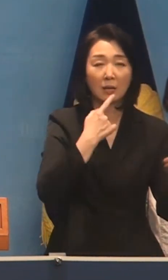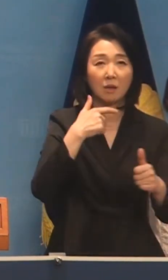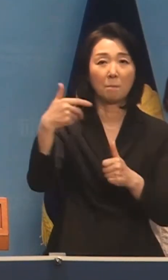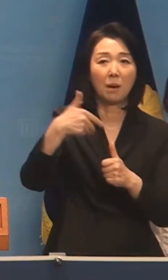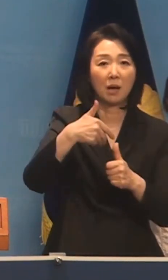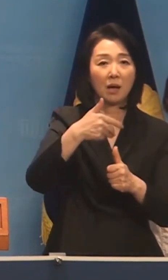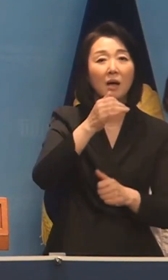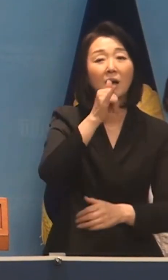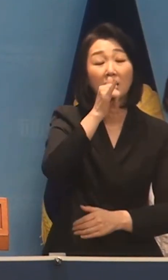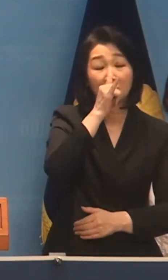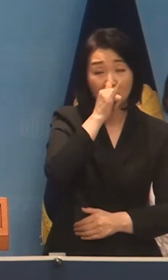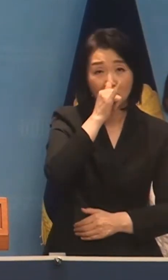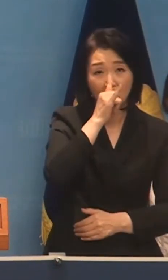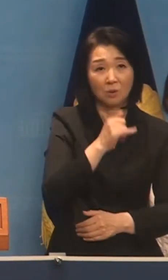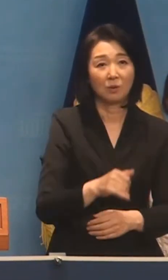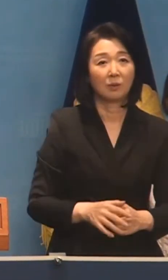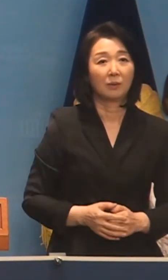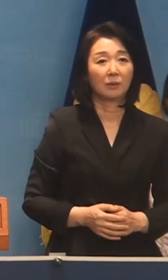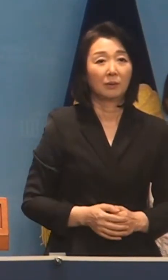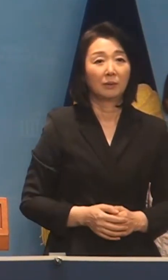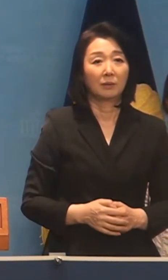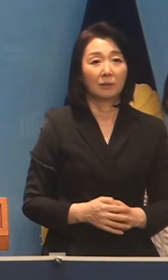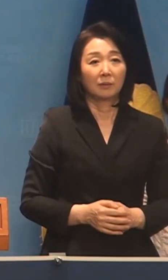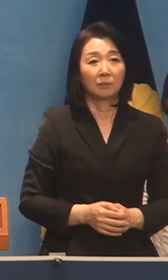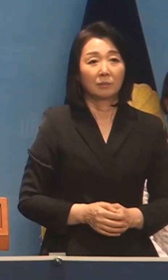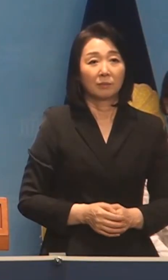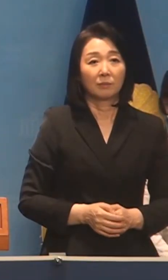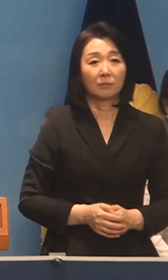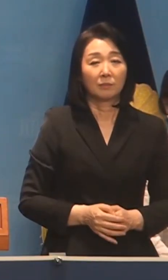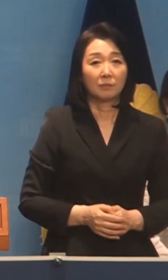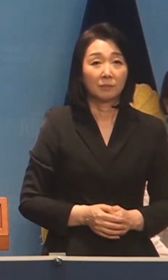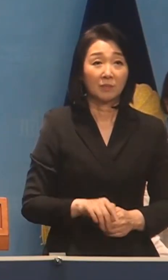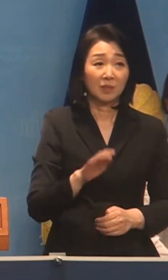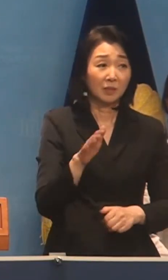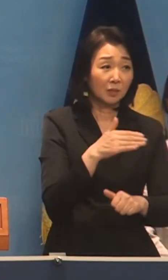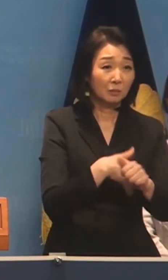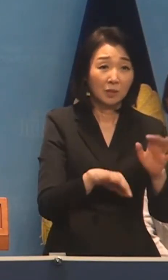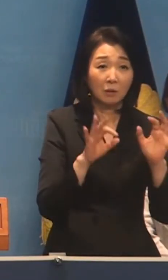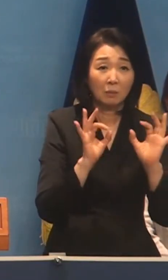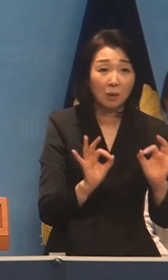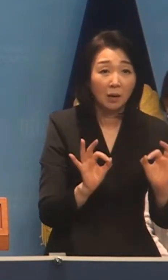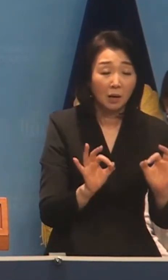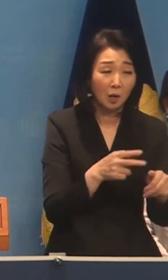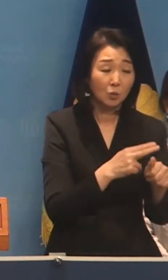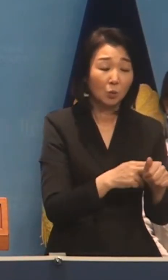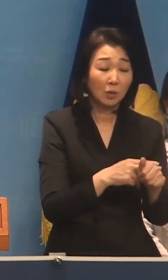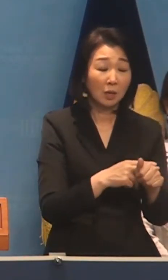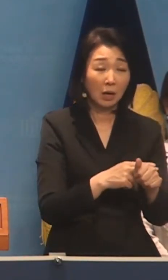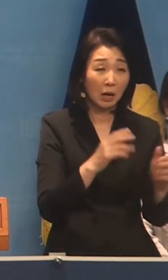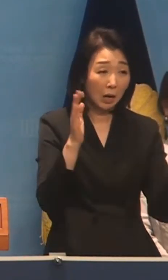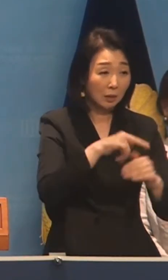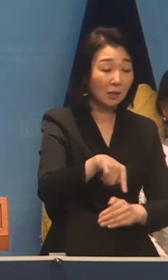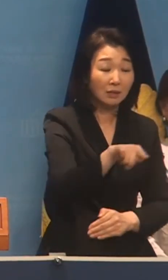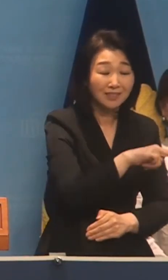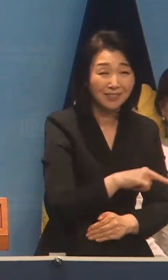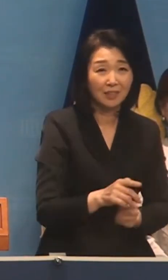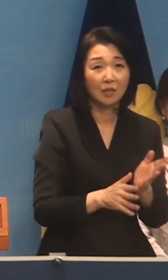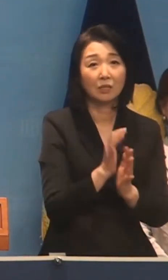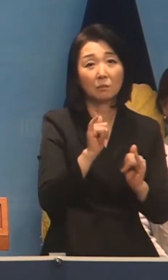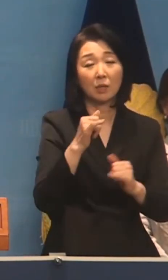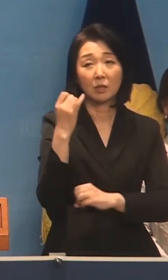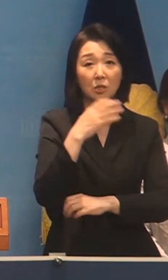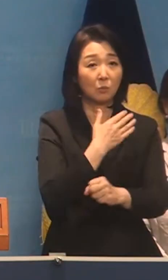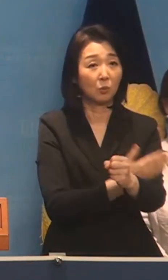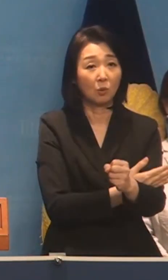협박성 발언을 학생들로부터 듣기도 합니다. 이러한 현실에서 교사가 어떻게 아이들에게 시민의